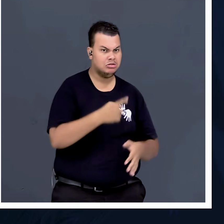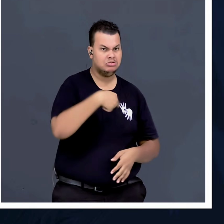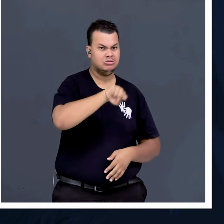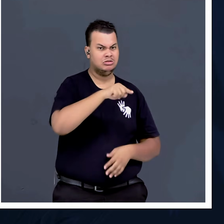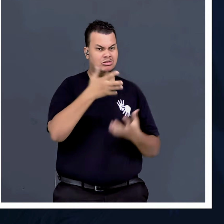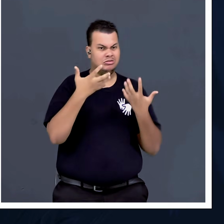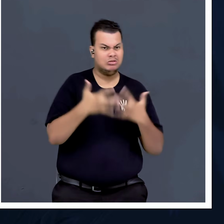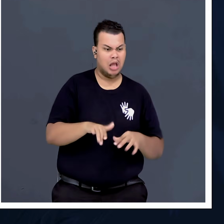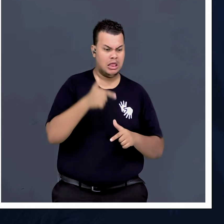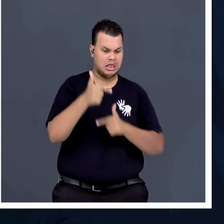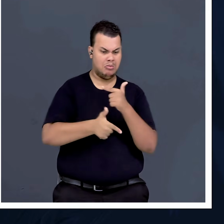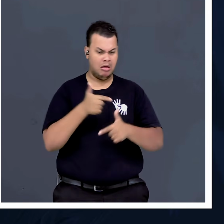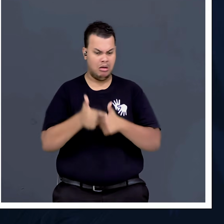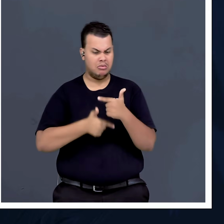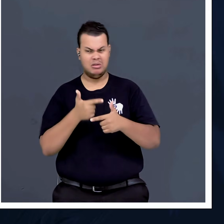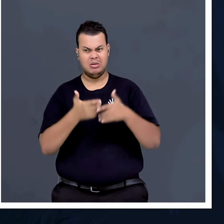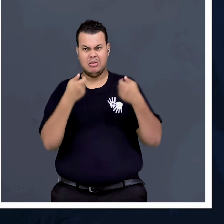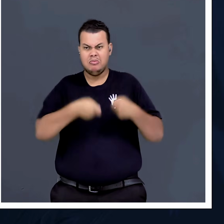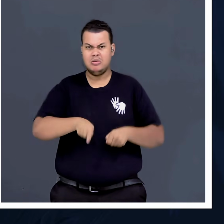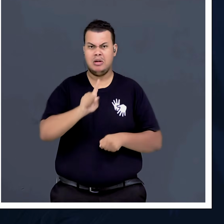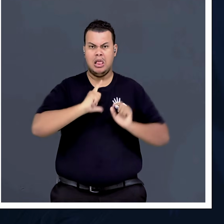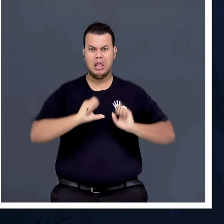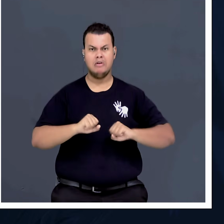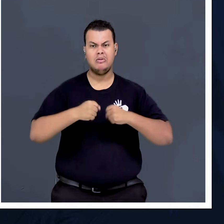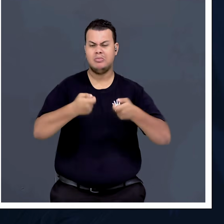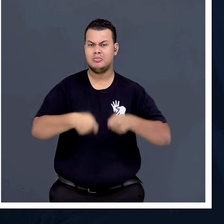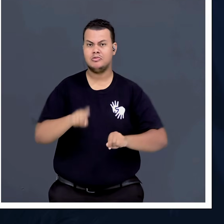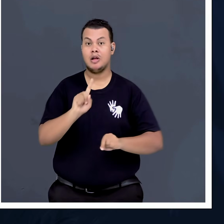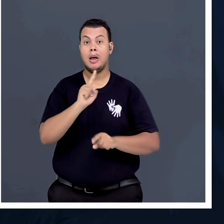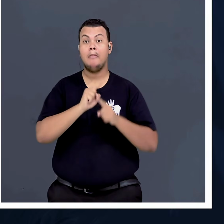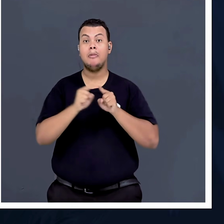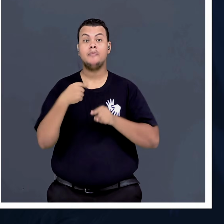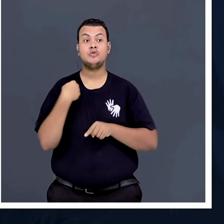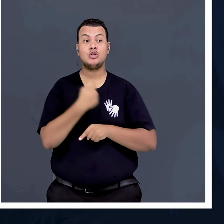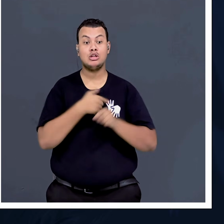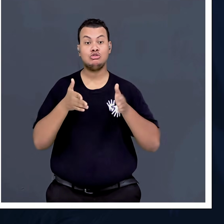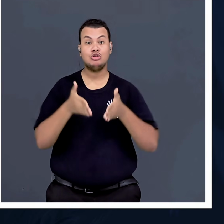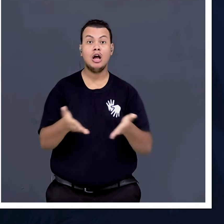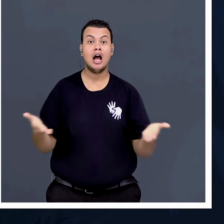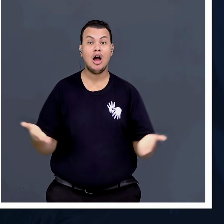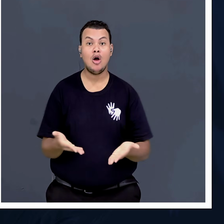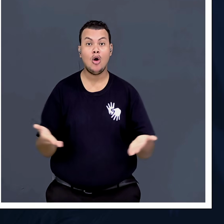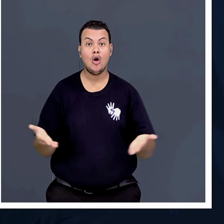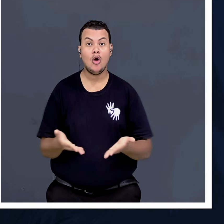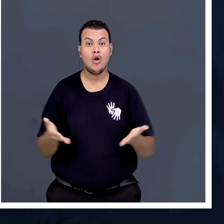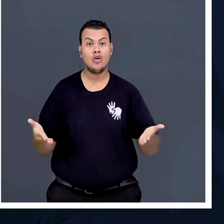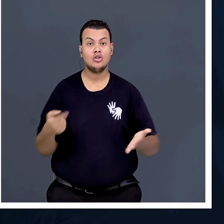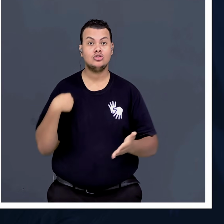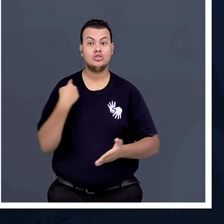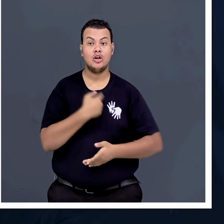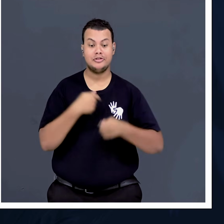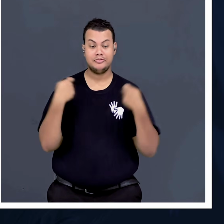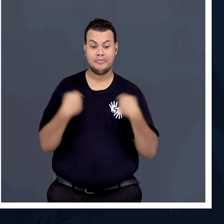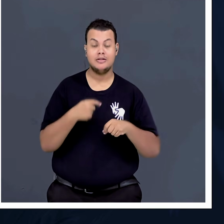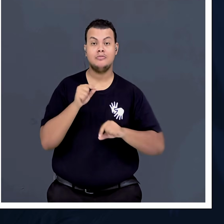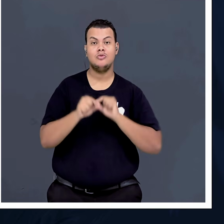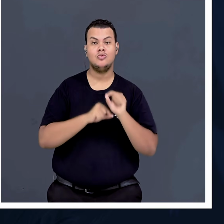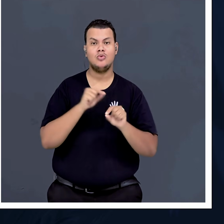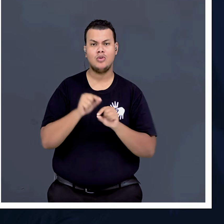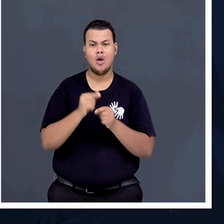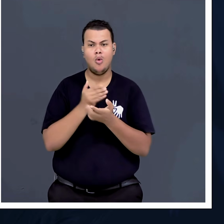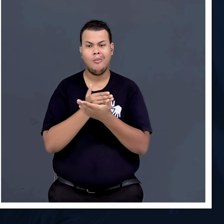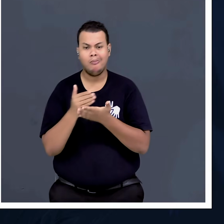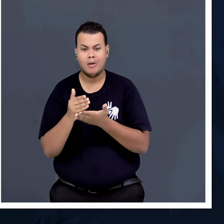escute, não adianta trabalhar, não adianta se esforçar. Mas nós estamos chegando agora Nós precisamos criar ali